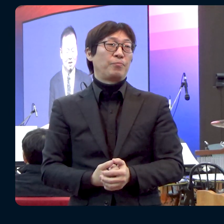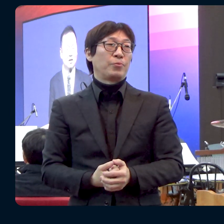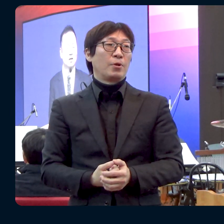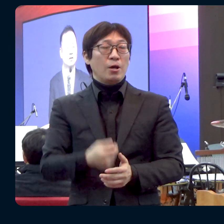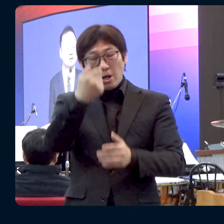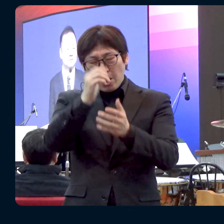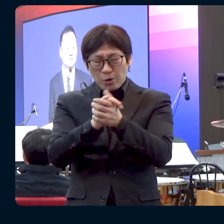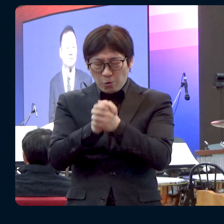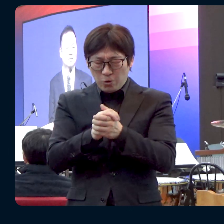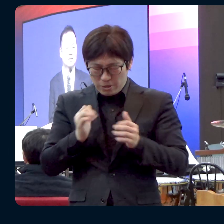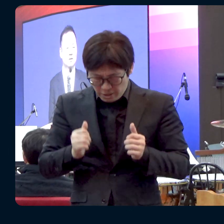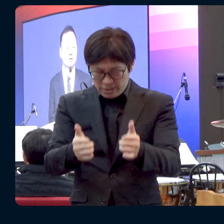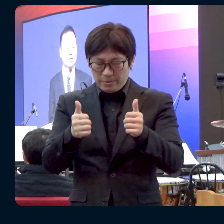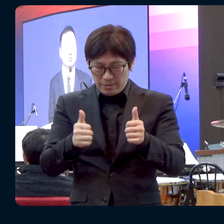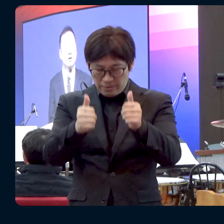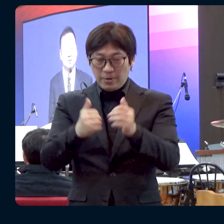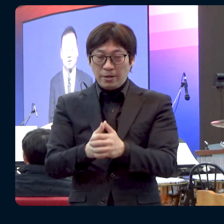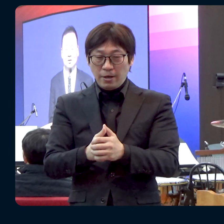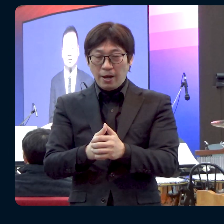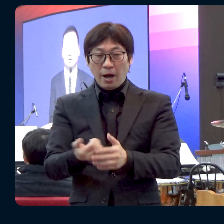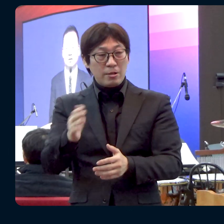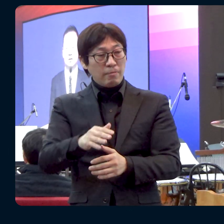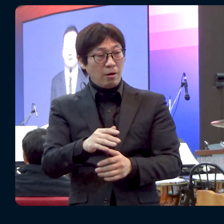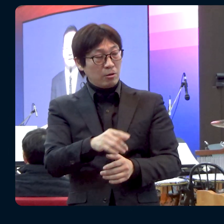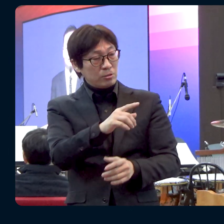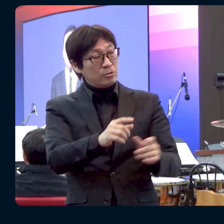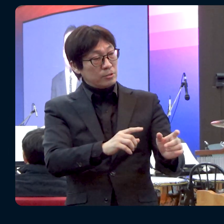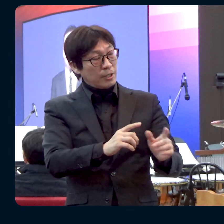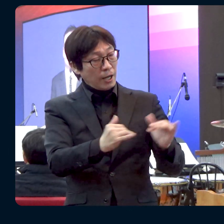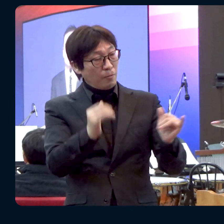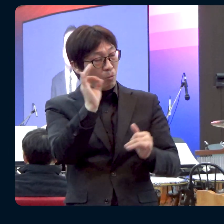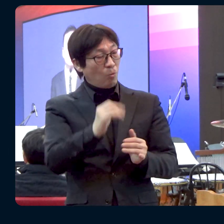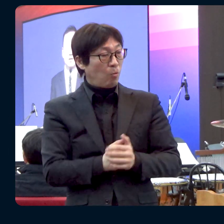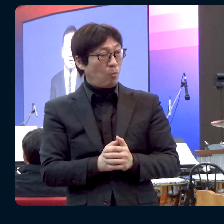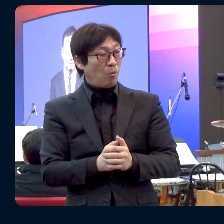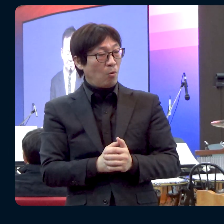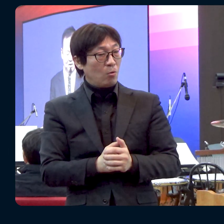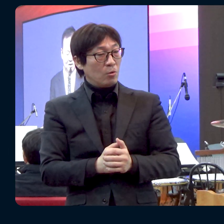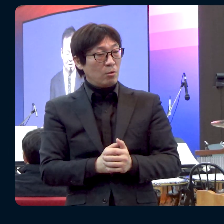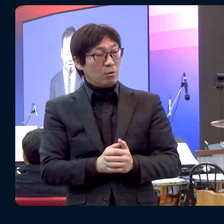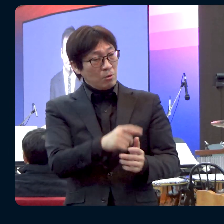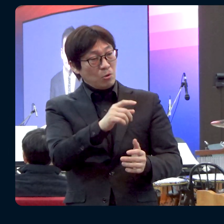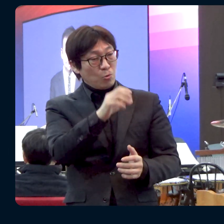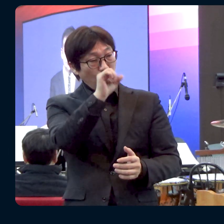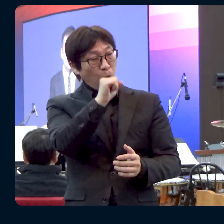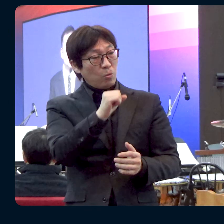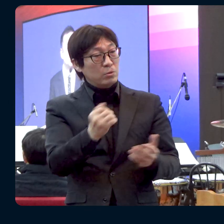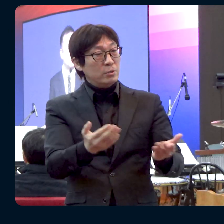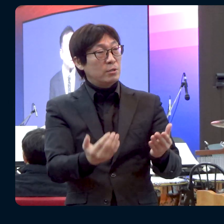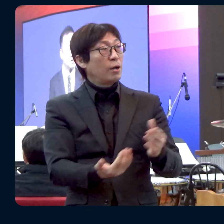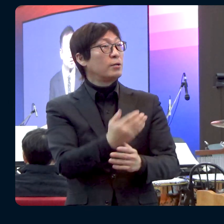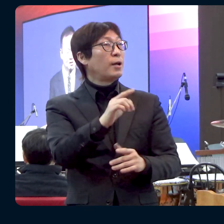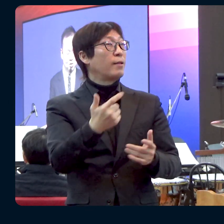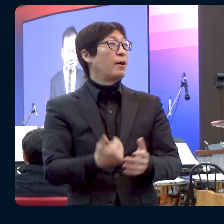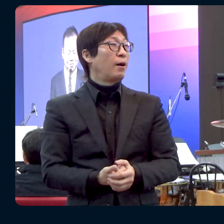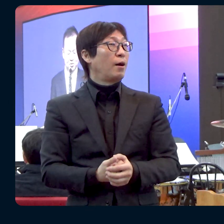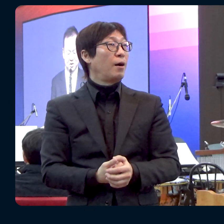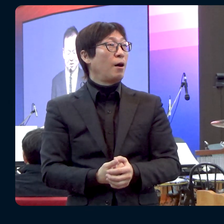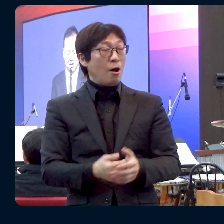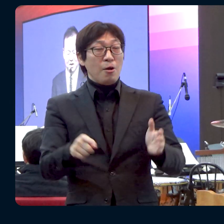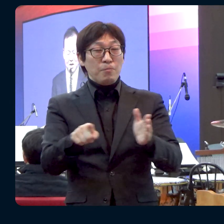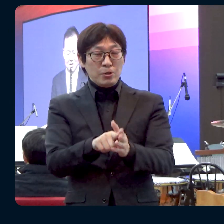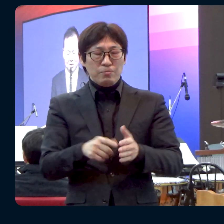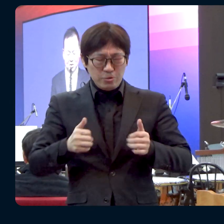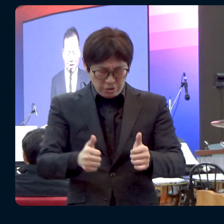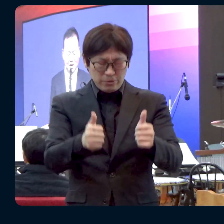기도하면서 따지기도 합니다. 하나님, 왜 이러세요? 하나님, 이해가 안 됩니다. 저렇게 믿음으로